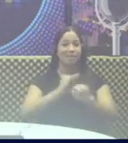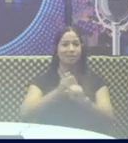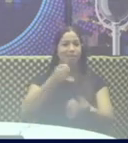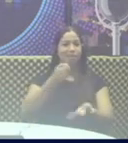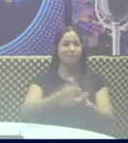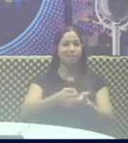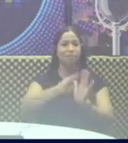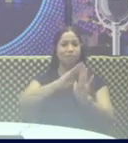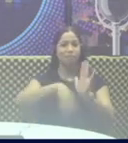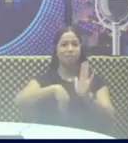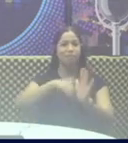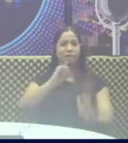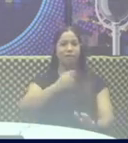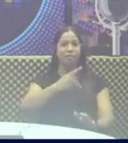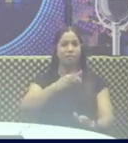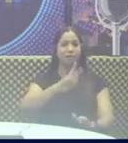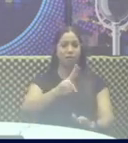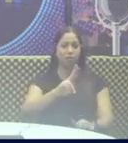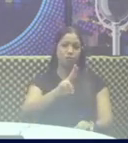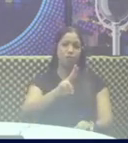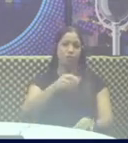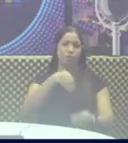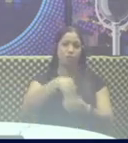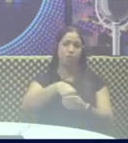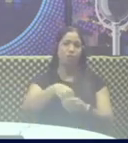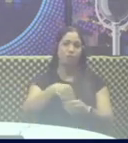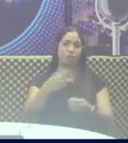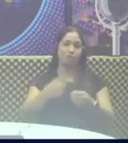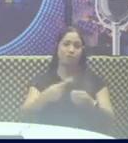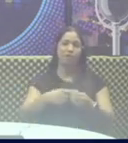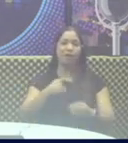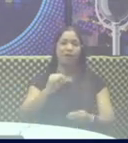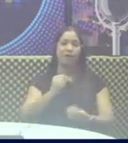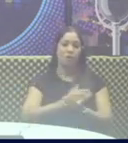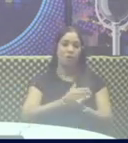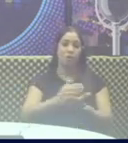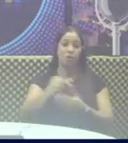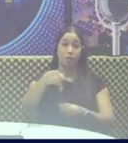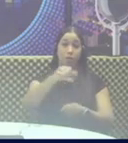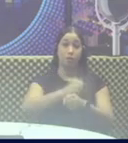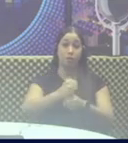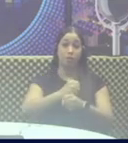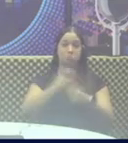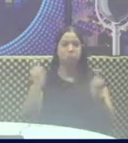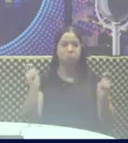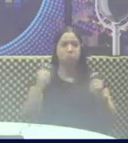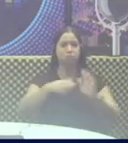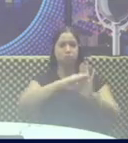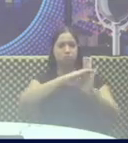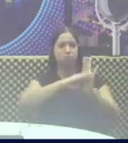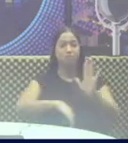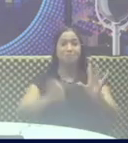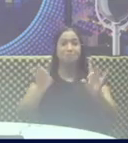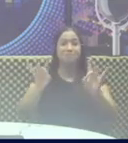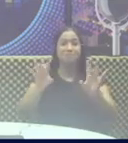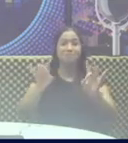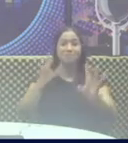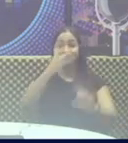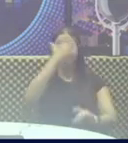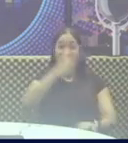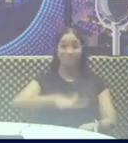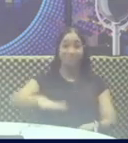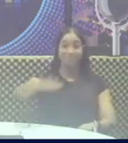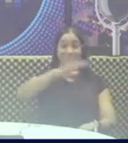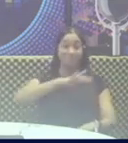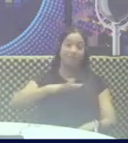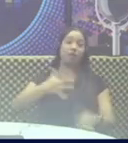quitação do Imposto Predial Territorial Urbano, IPTU, que começou a valer neste ano, possibilita descontos exclusivos aos contribuintes